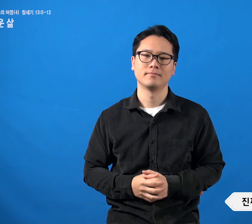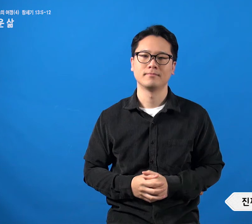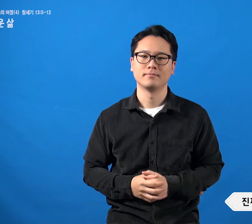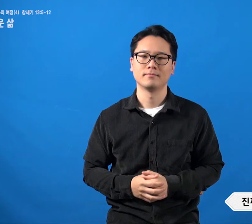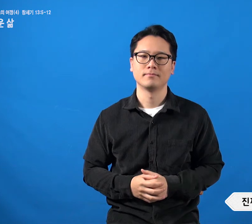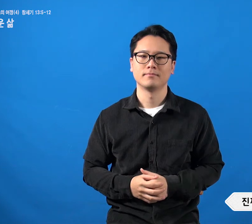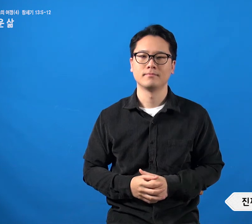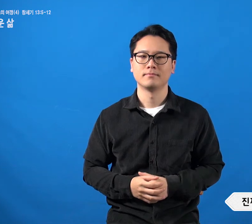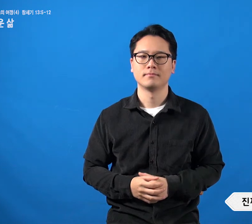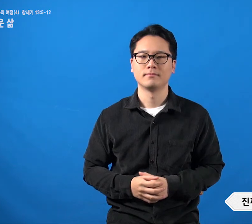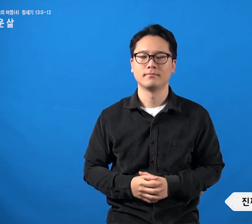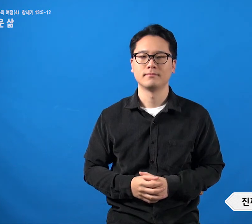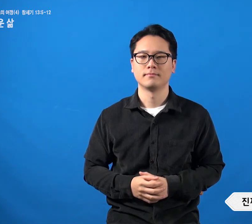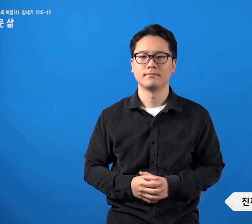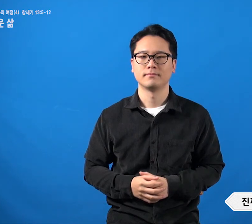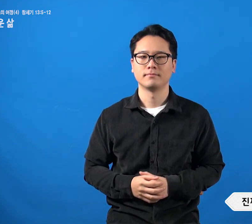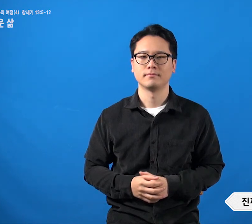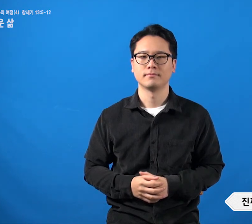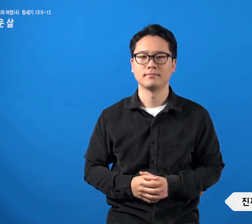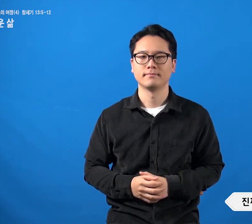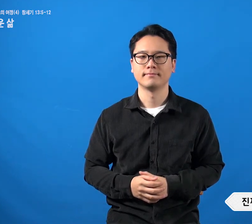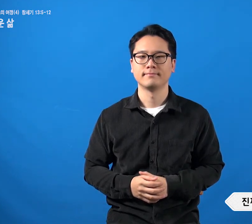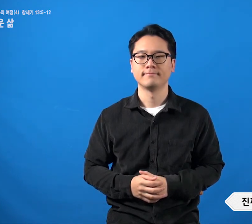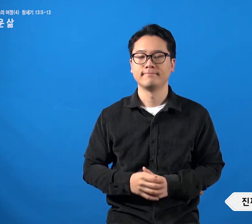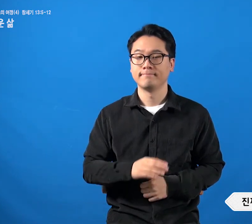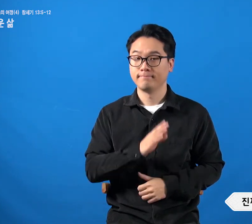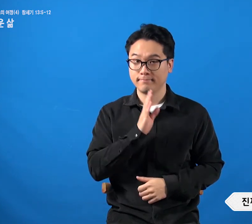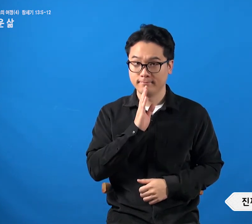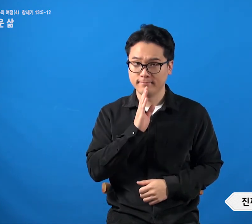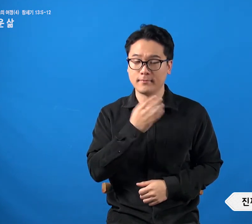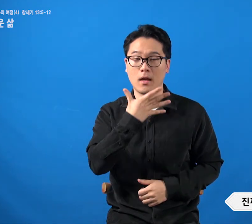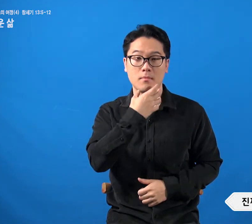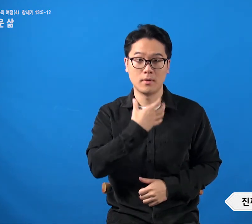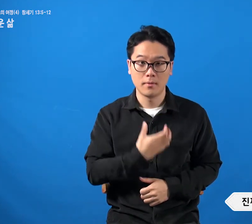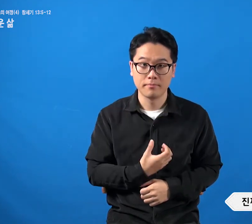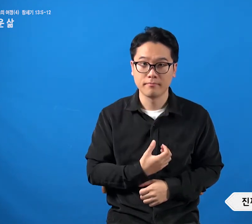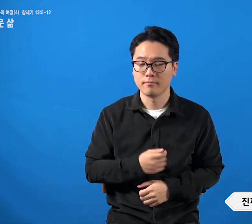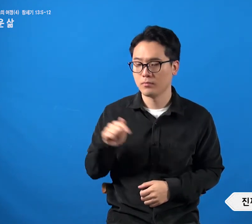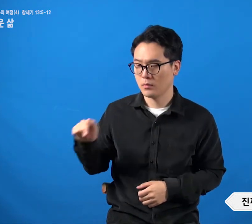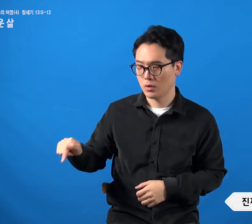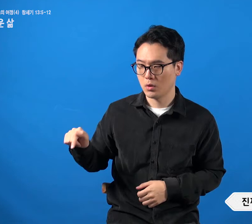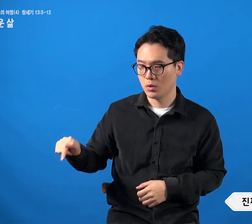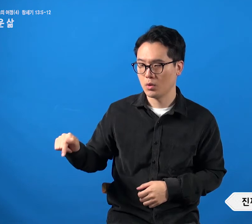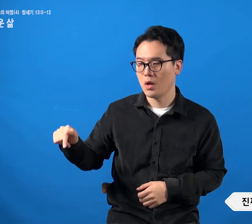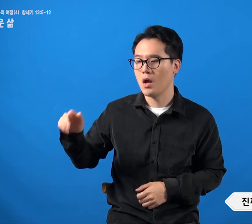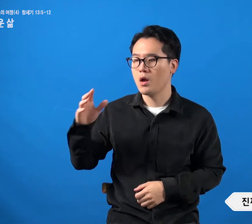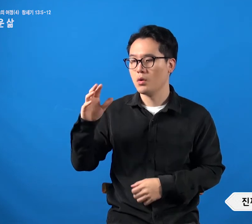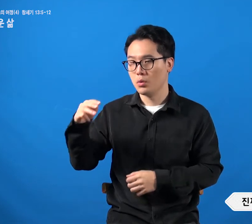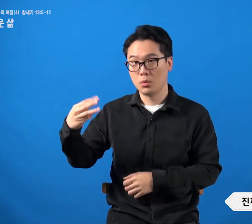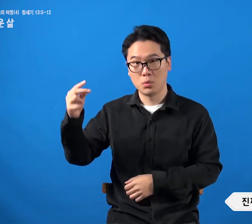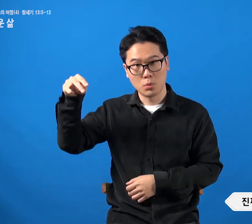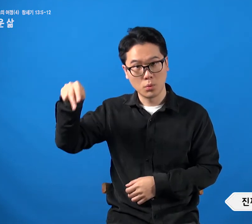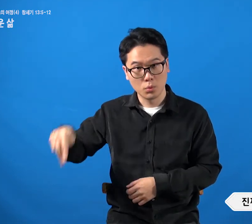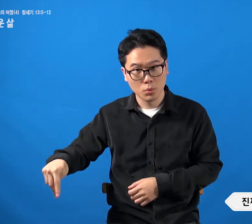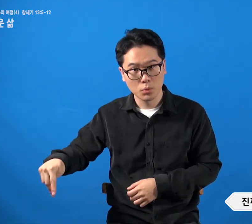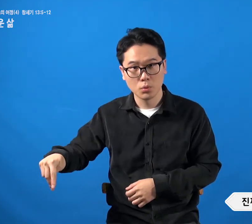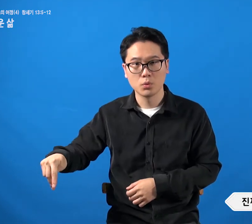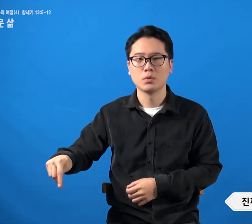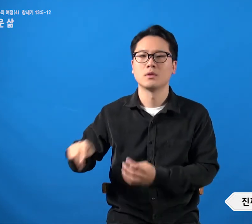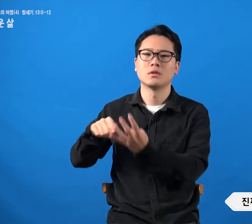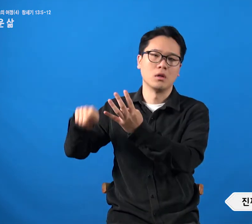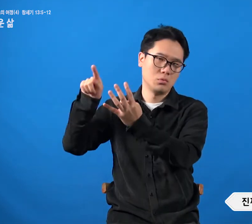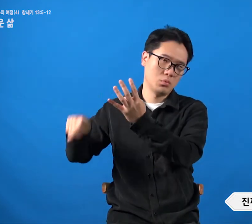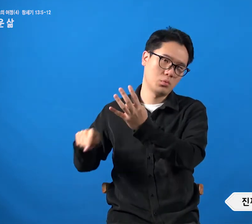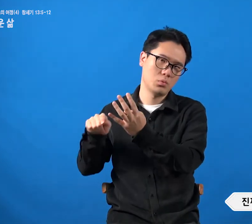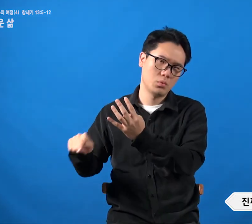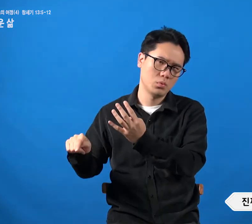있음을 봅니다. 사실 아브라함 입장은 그는 롯은 조카입니다. 어린 조카를 데리고 있었던